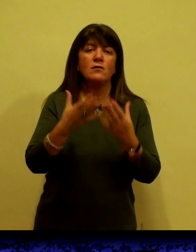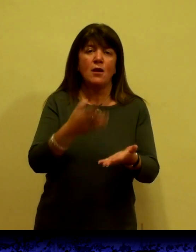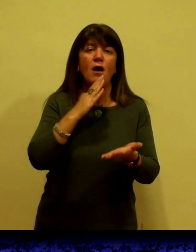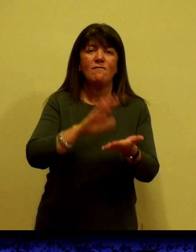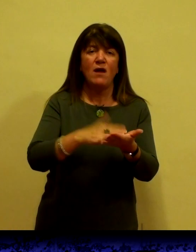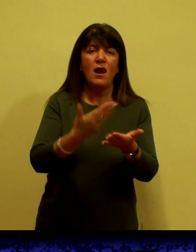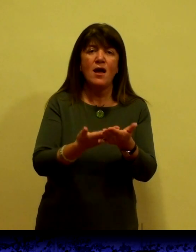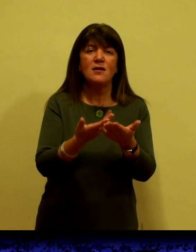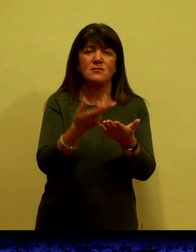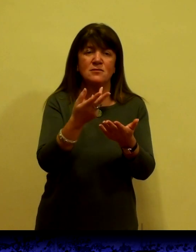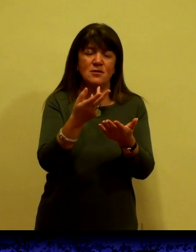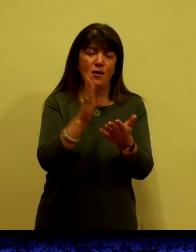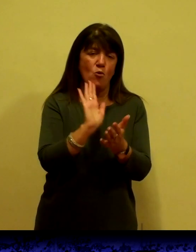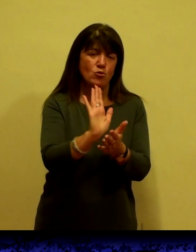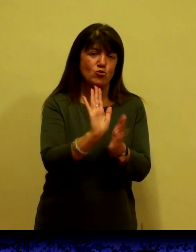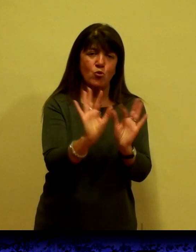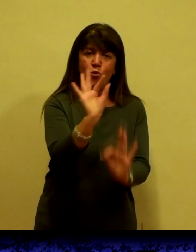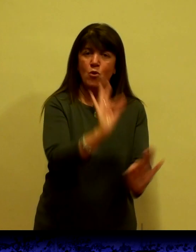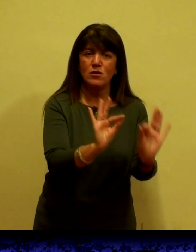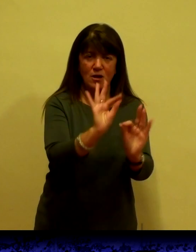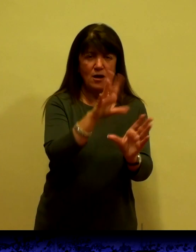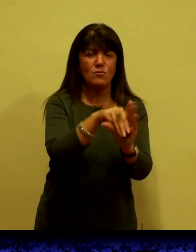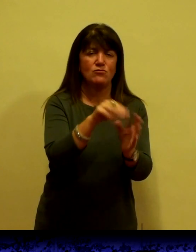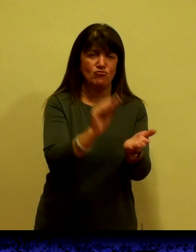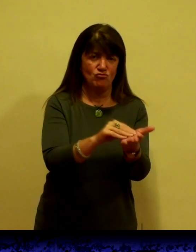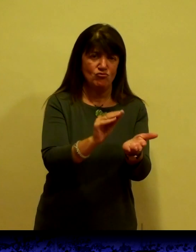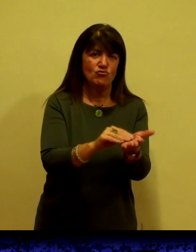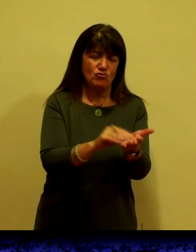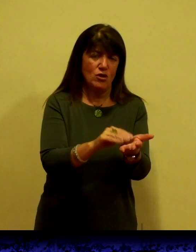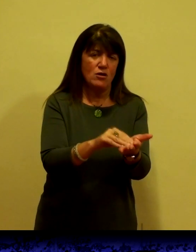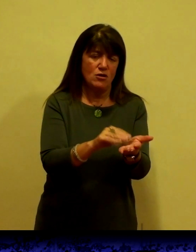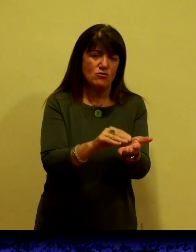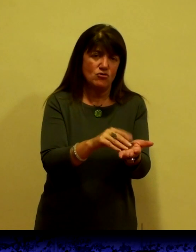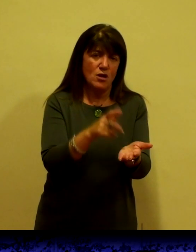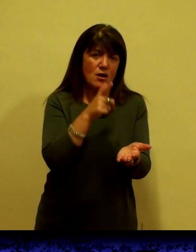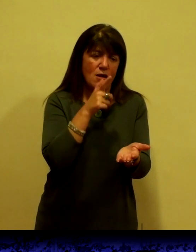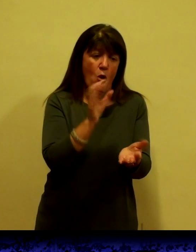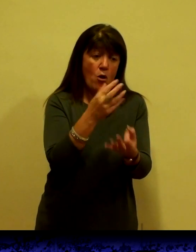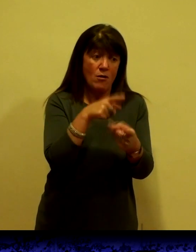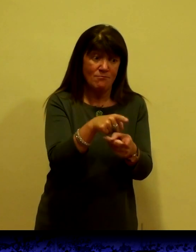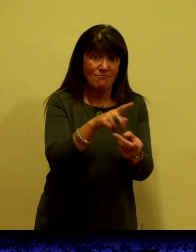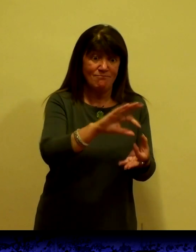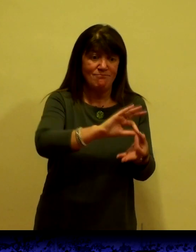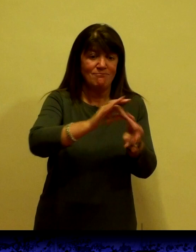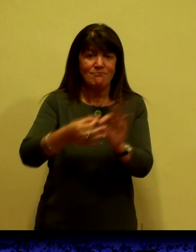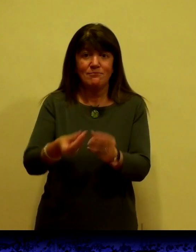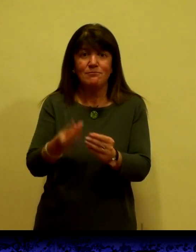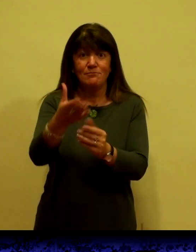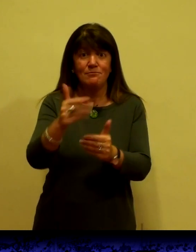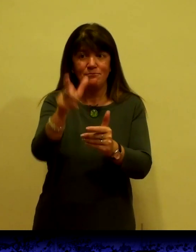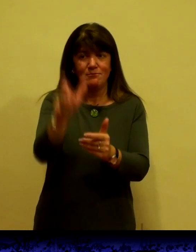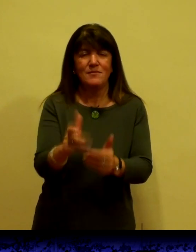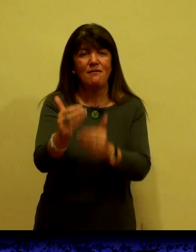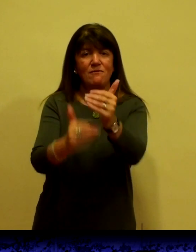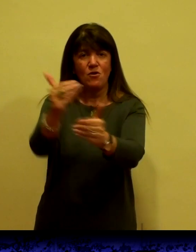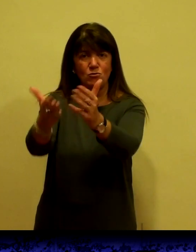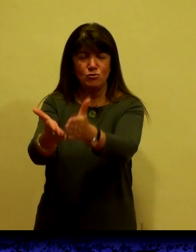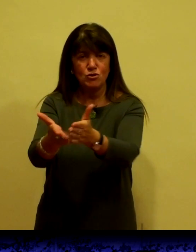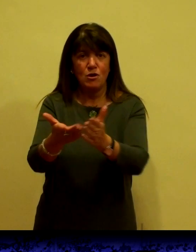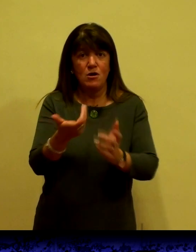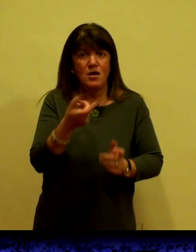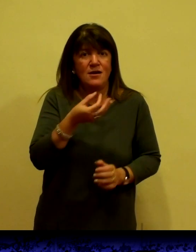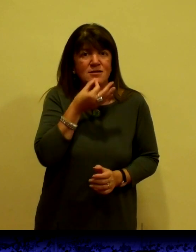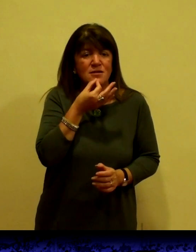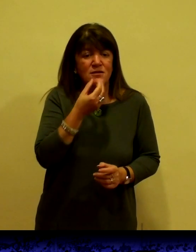se questa cosa va proprio a portarti a un'evoluzione, perché mentre tu crei,